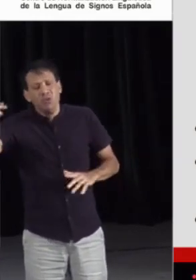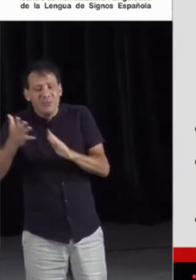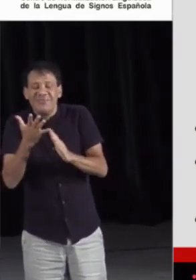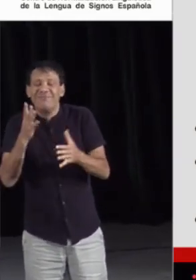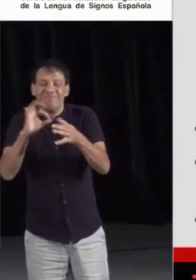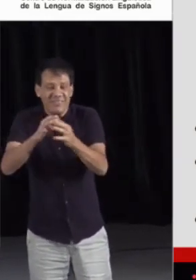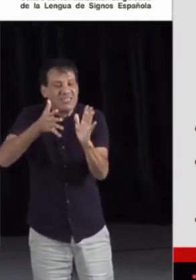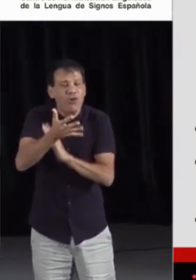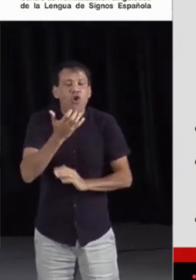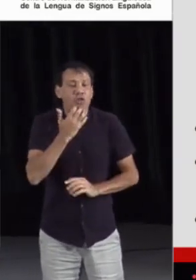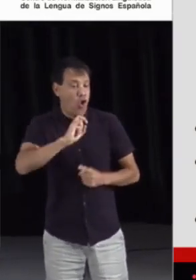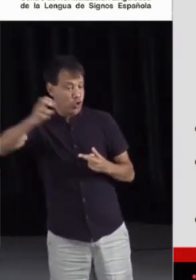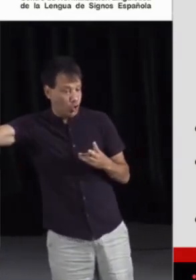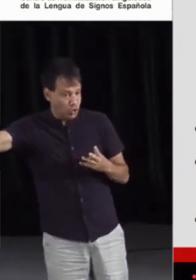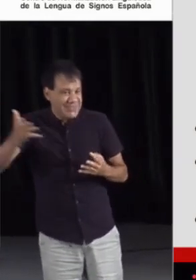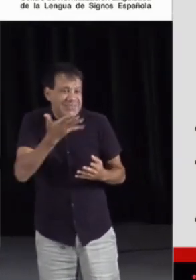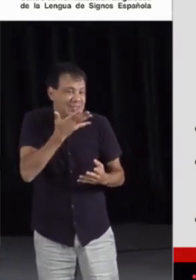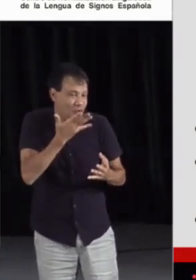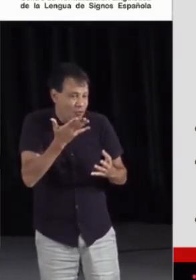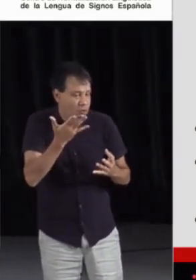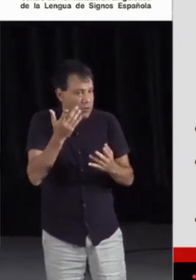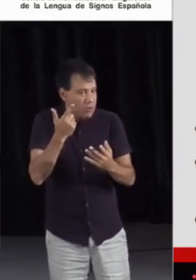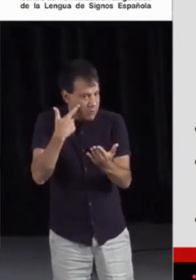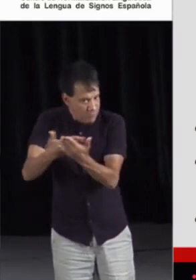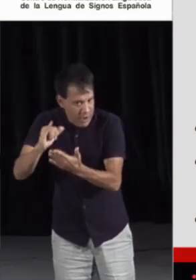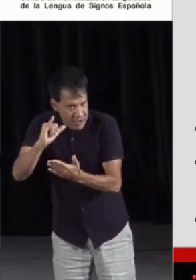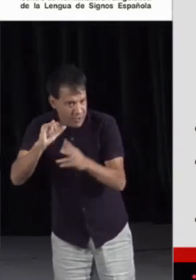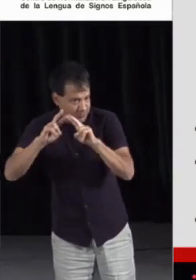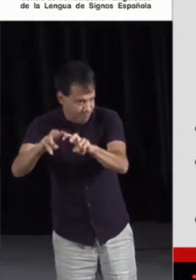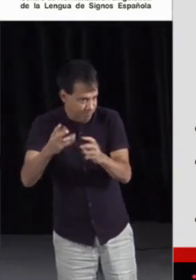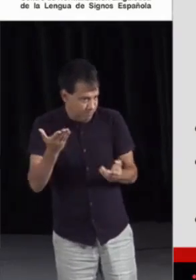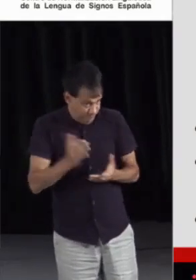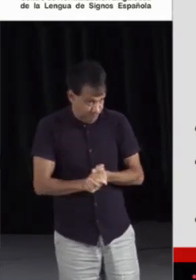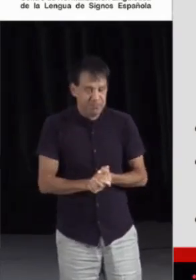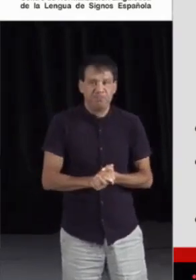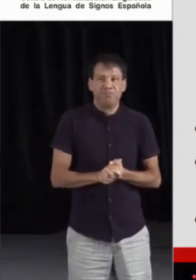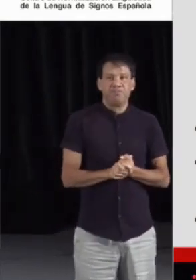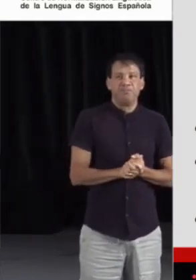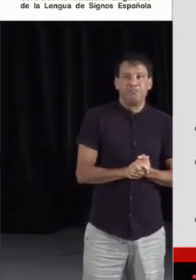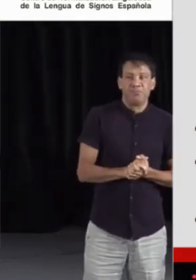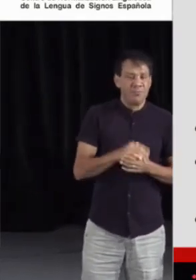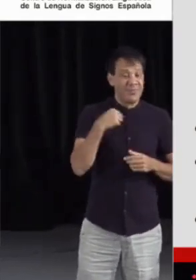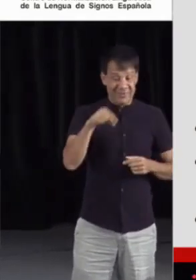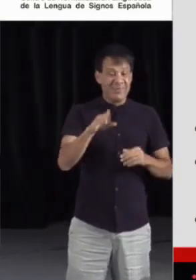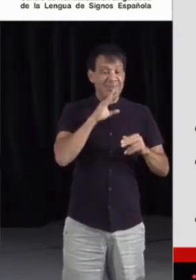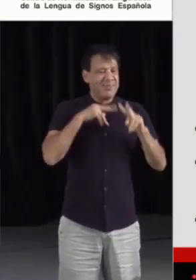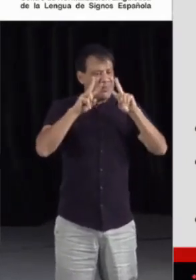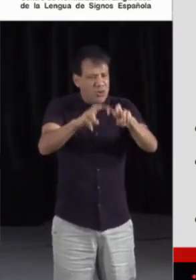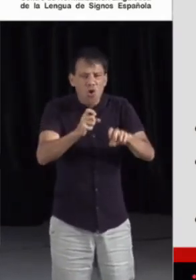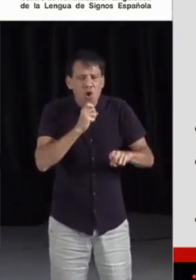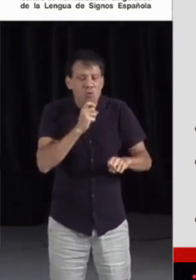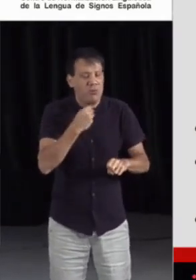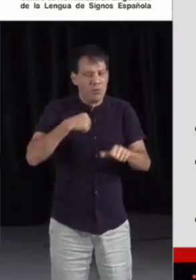no solo el condicional, sino también la identificación de otros elementos lingüísticos que se utilicen en las oraciones condicionales en lengua de signos.